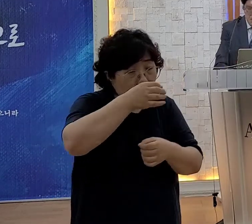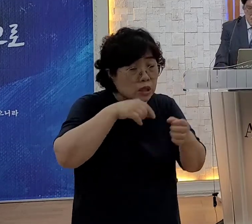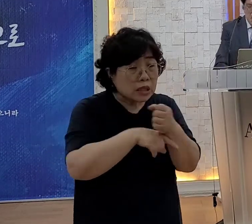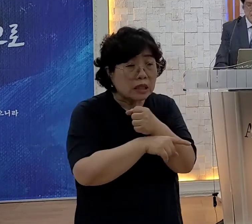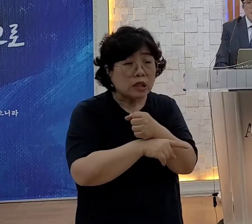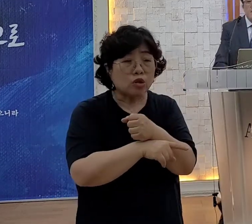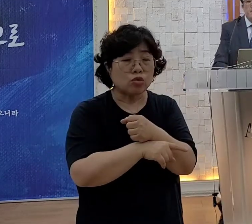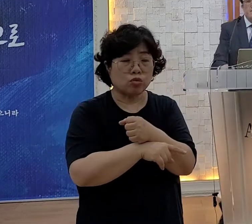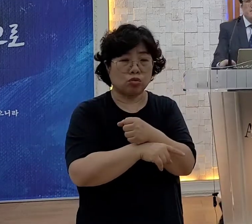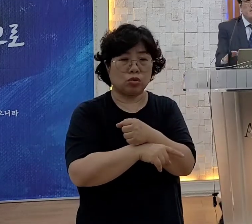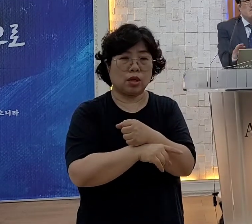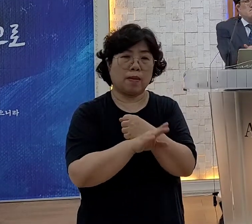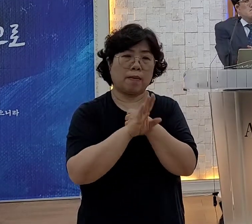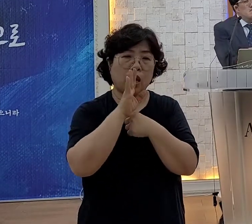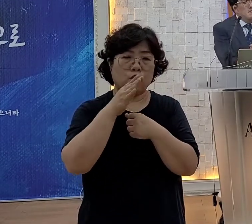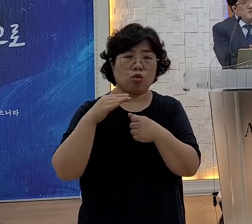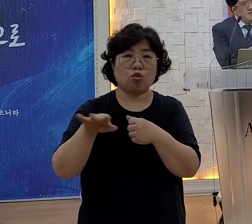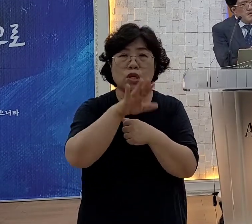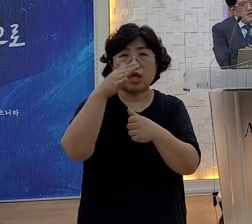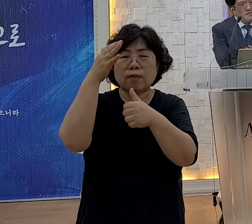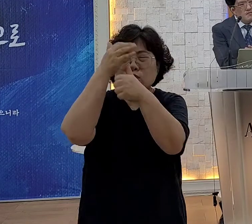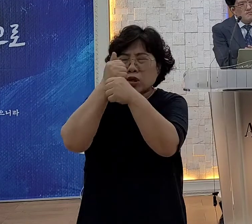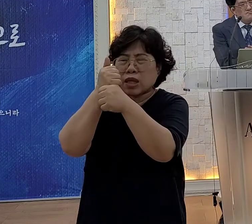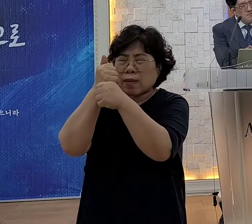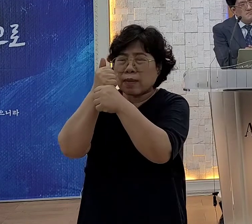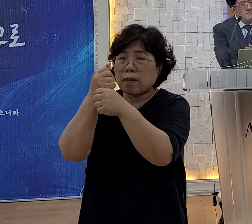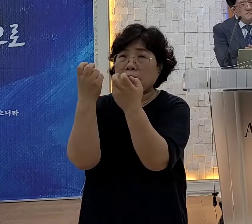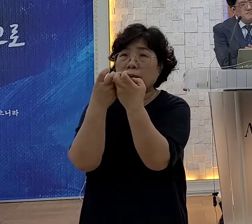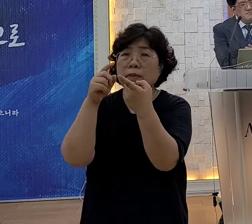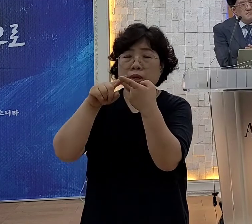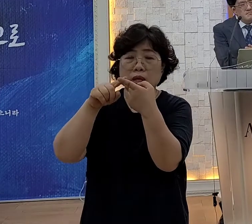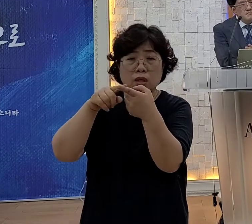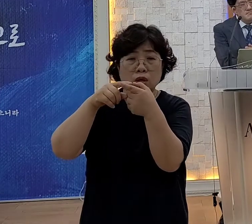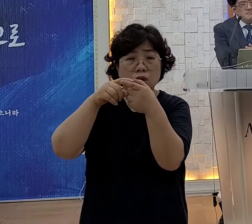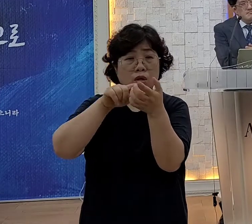비밀, 이 앞에 오늘 어떻게 해요? 주님,